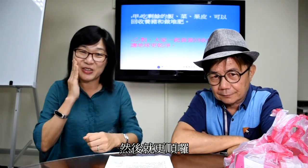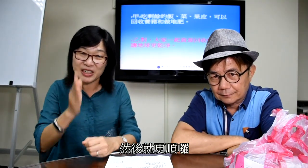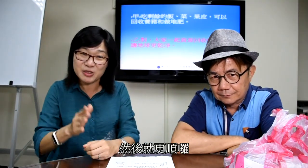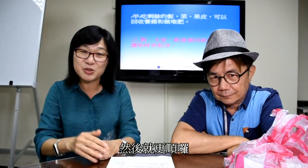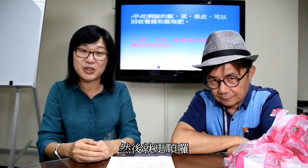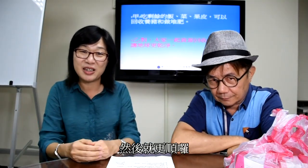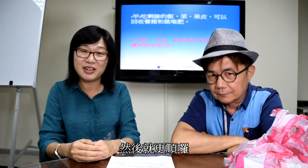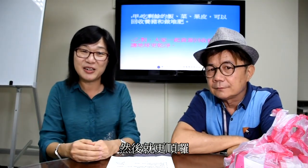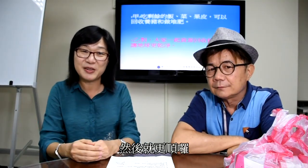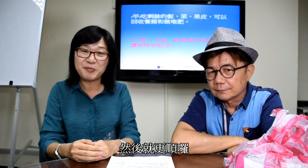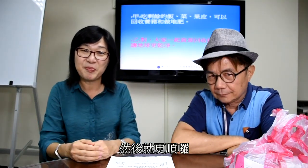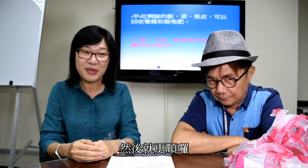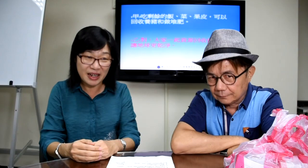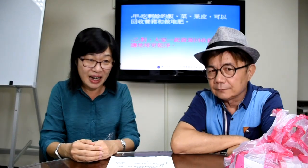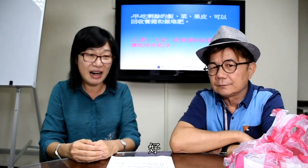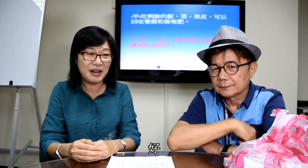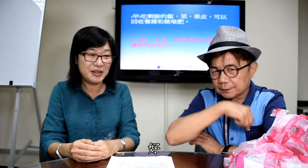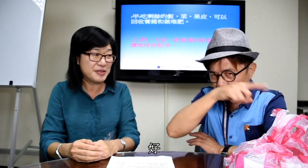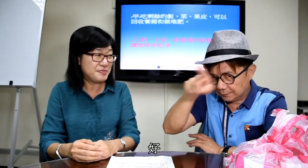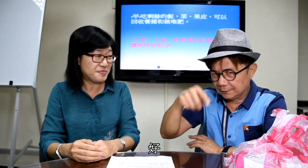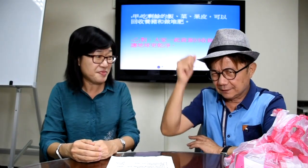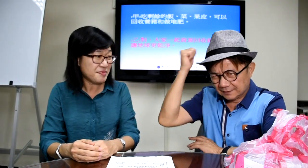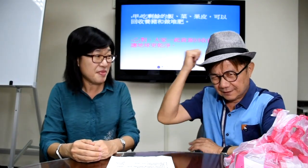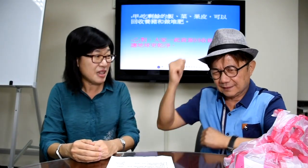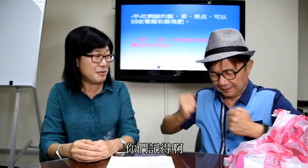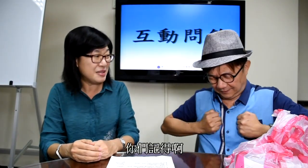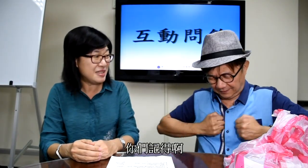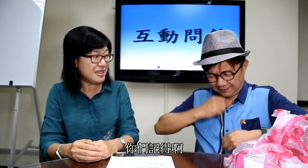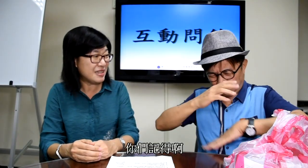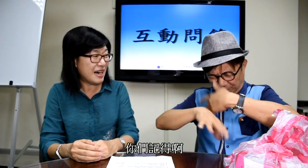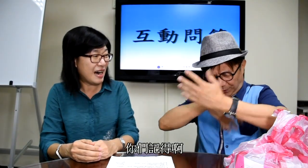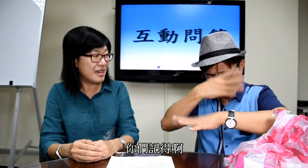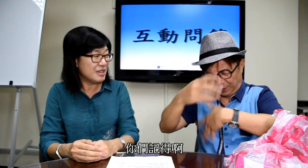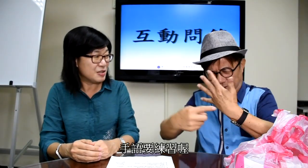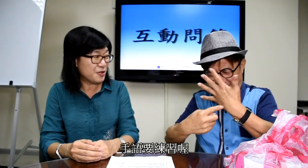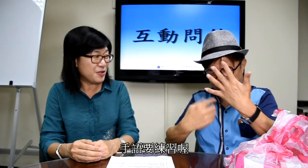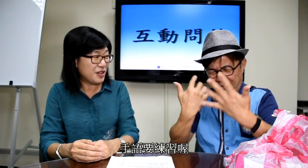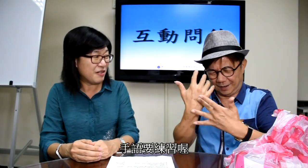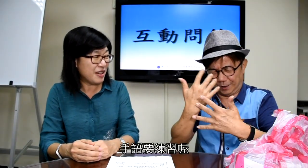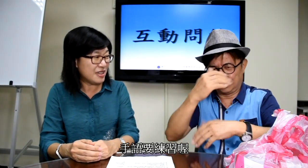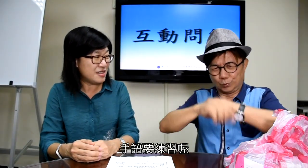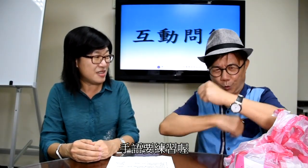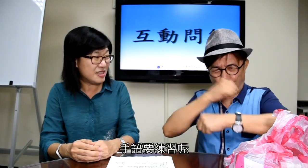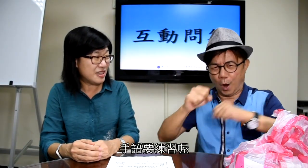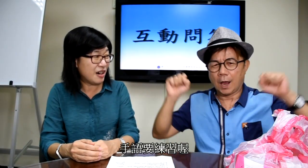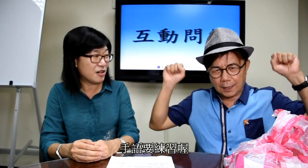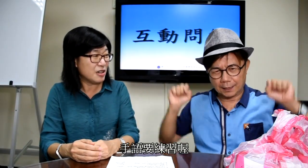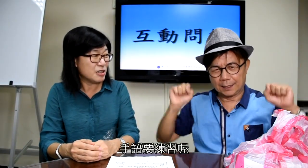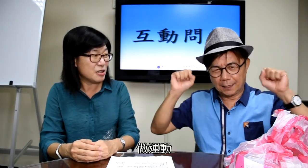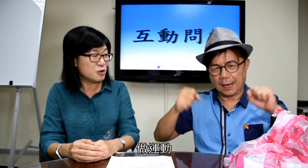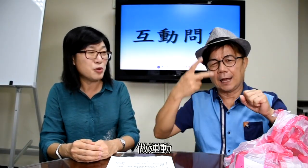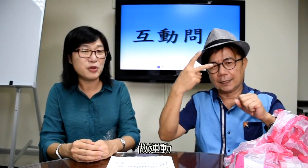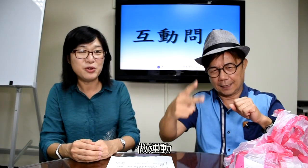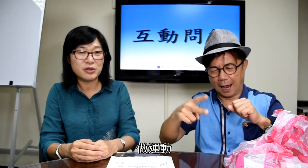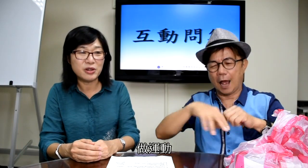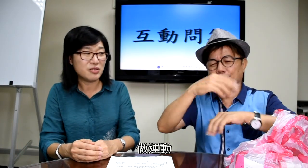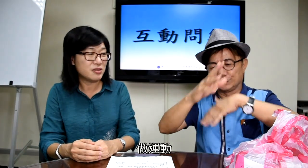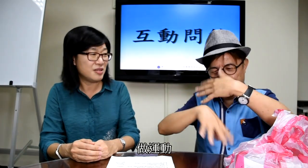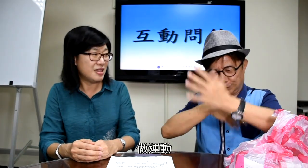更顺咯。好，你们记得啊，手语要练习哈，做运动，